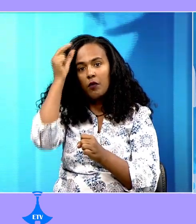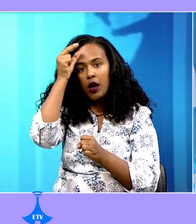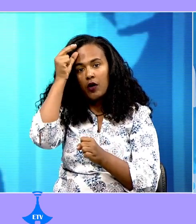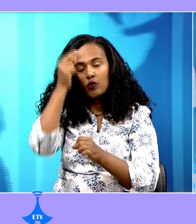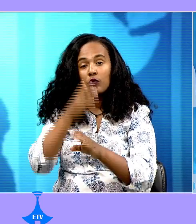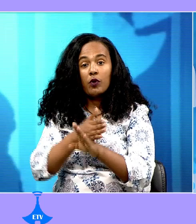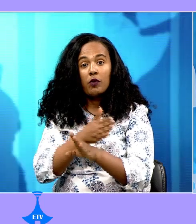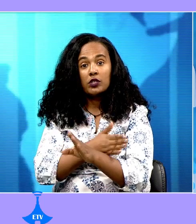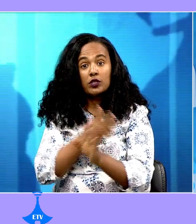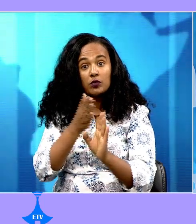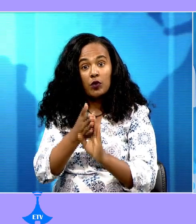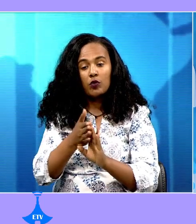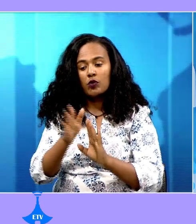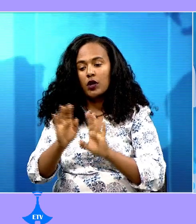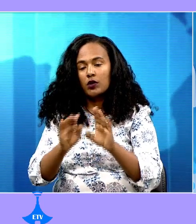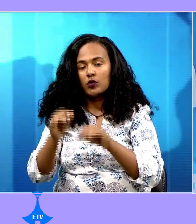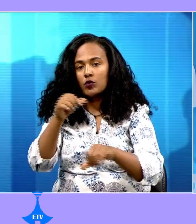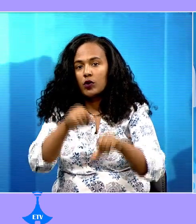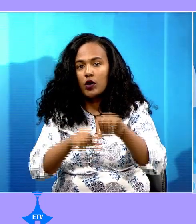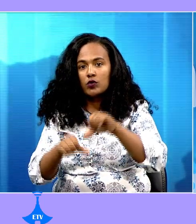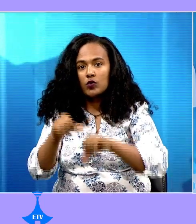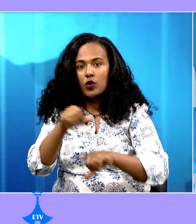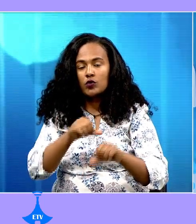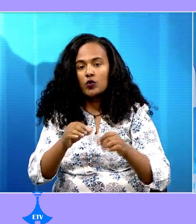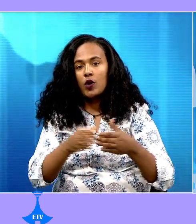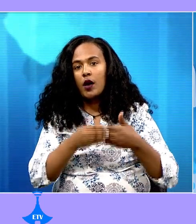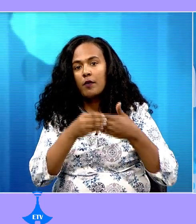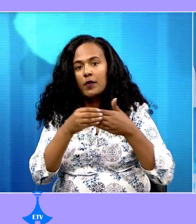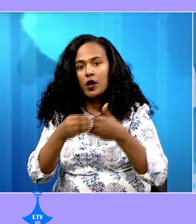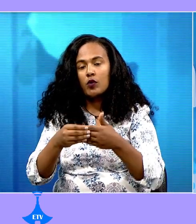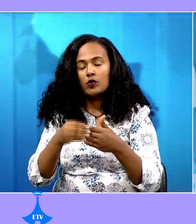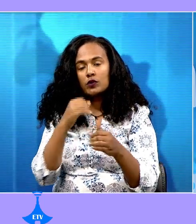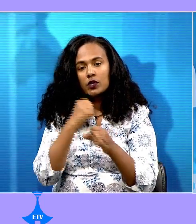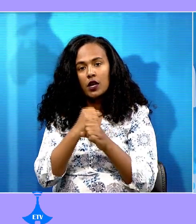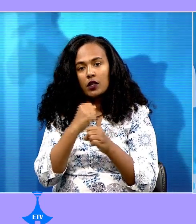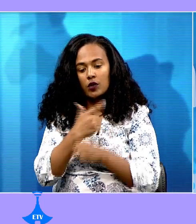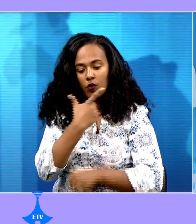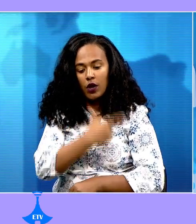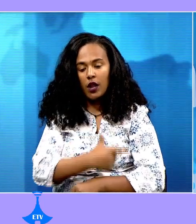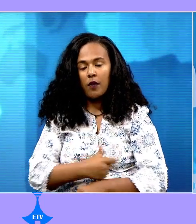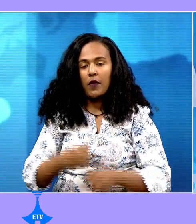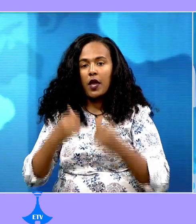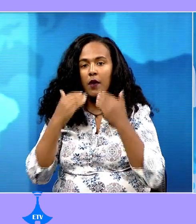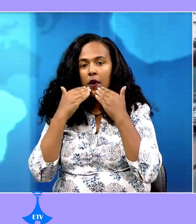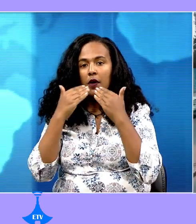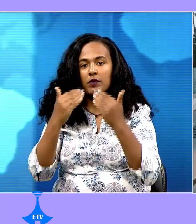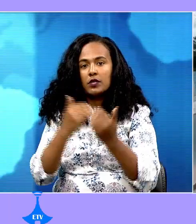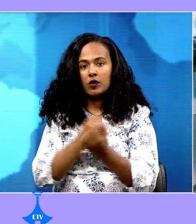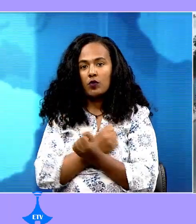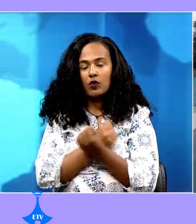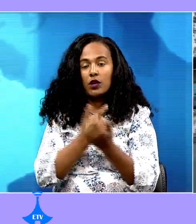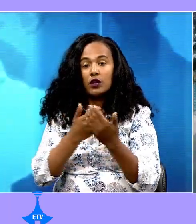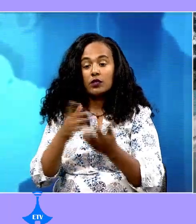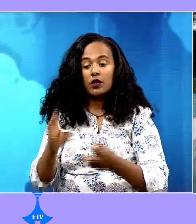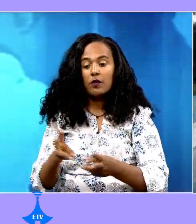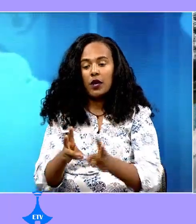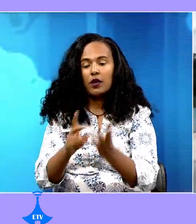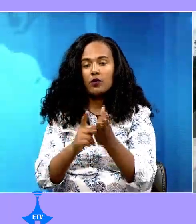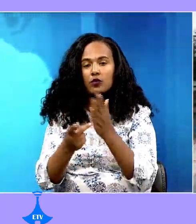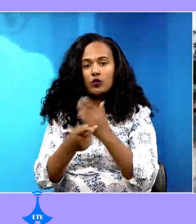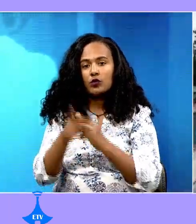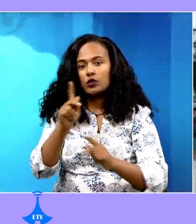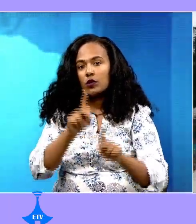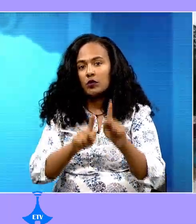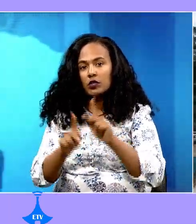በኩል ያደረጉት አስተዋጽኦ አመራሩን ሰራተኛውን ከልቤ ማመስገን ወዳለሁ። እነዚህ መንገድ ፕሮጀክቶችን